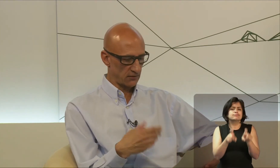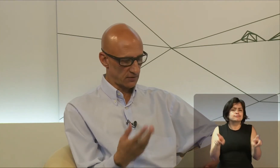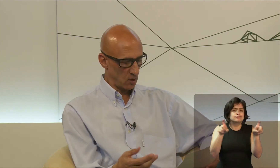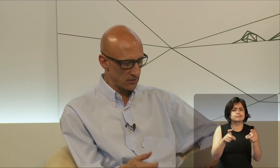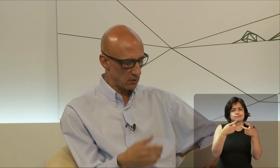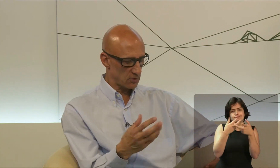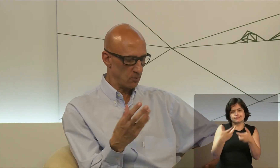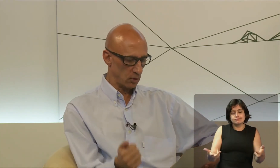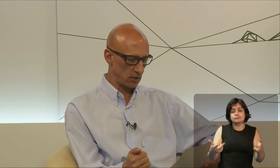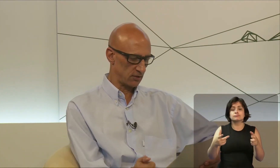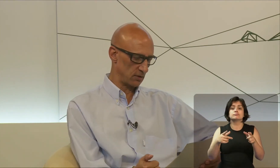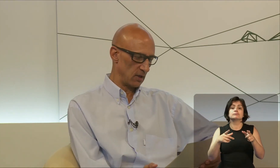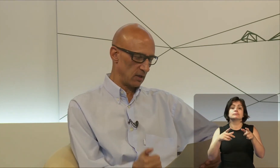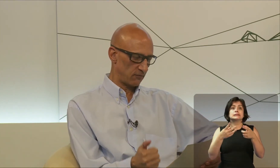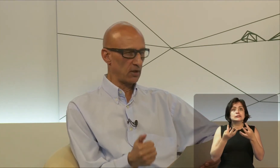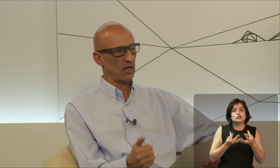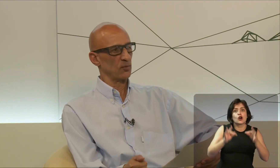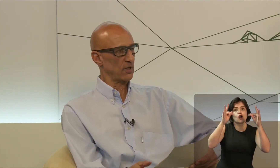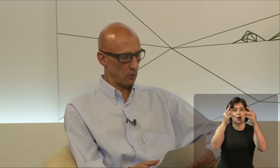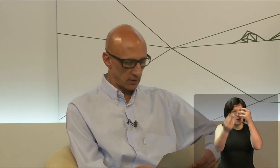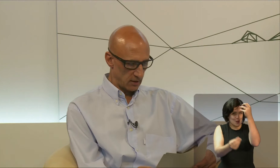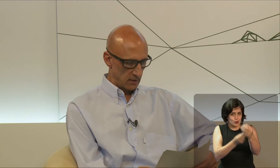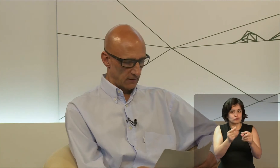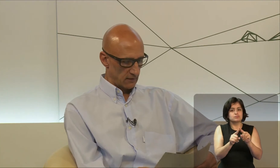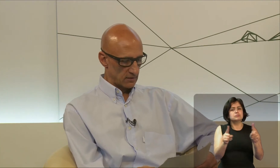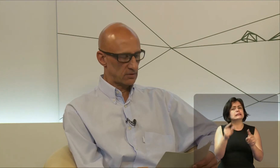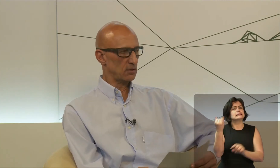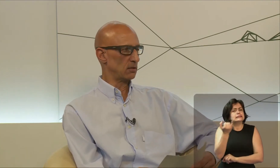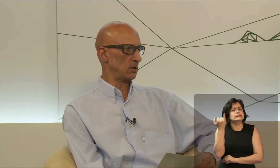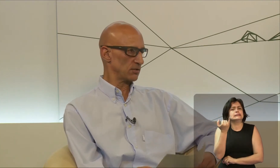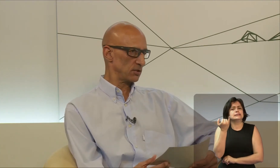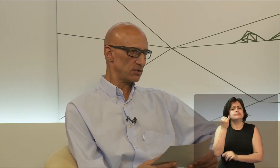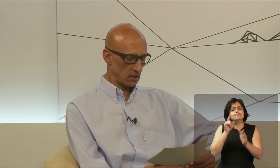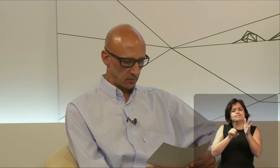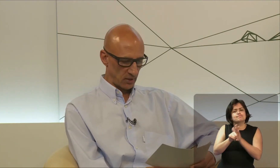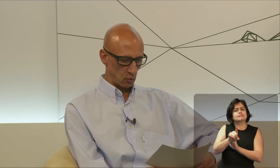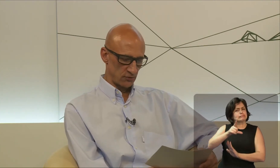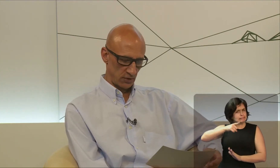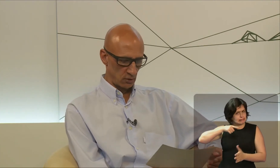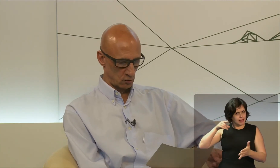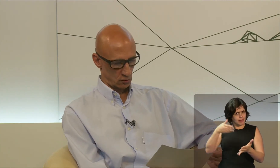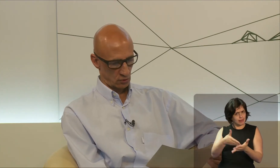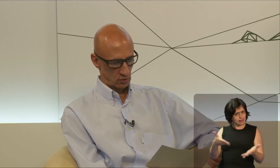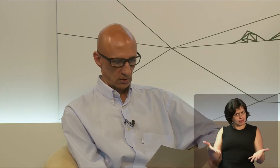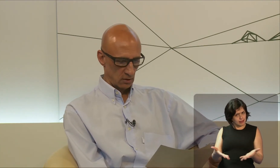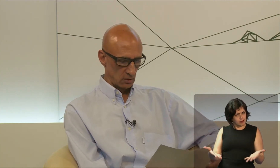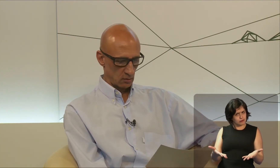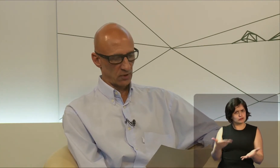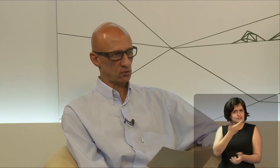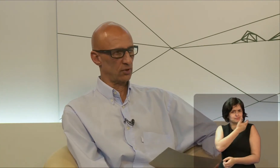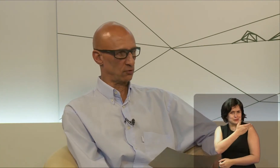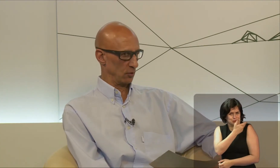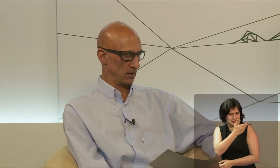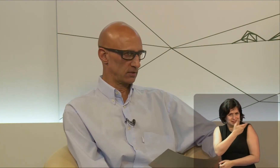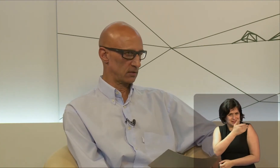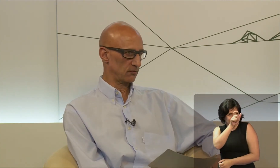tal, mas eu acho que é importante falarmos agora se existe ainda preconceitos com pessoas surdas. Vocês